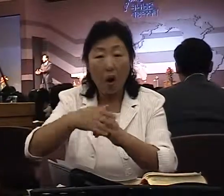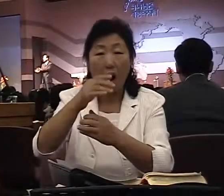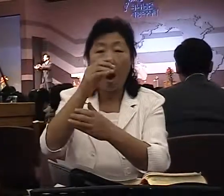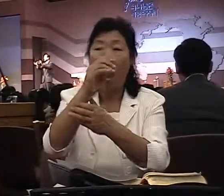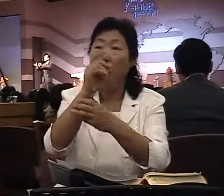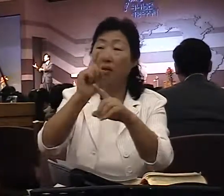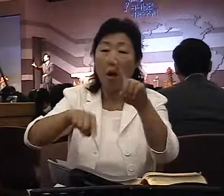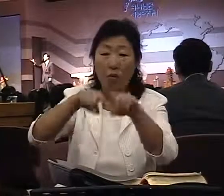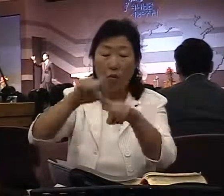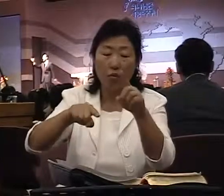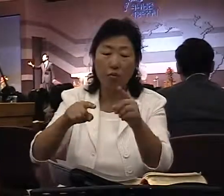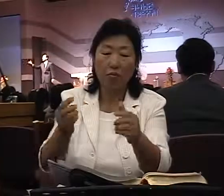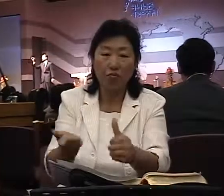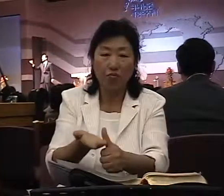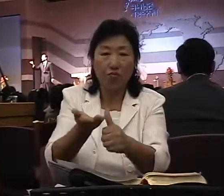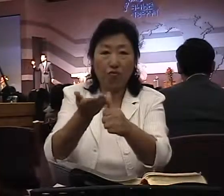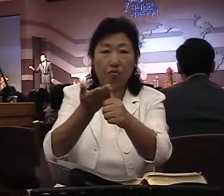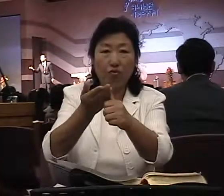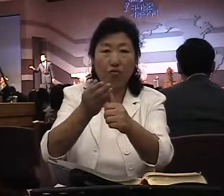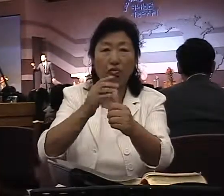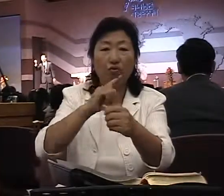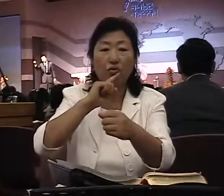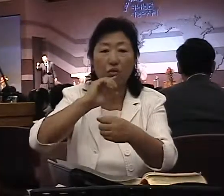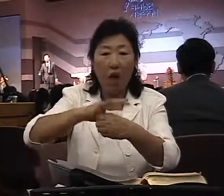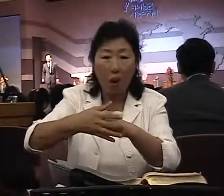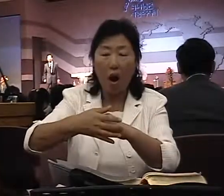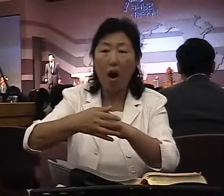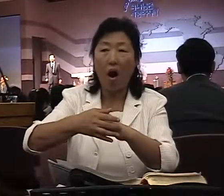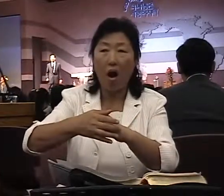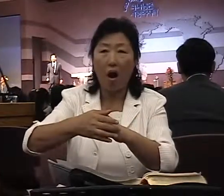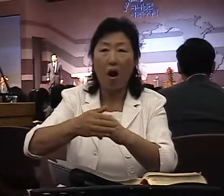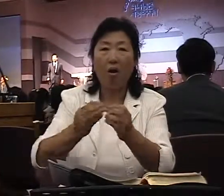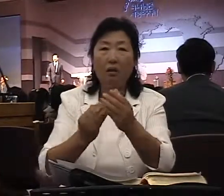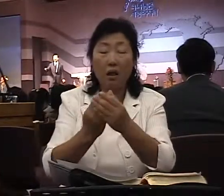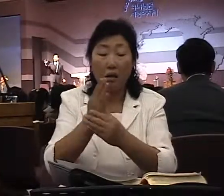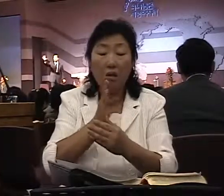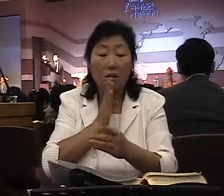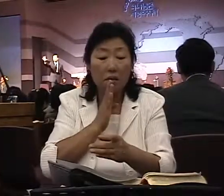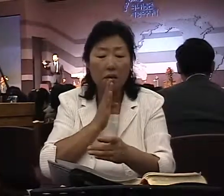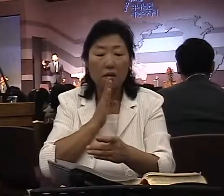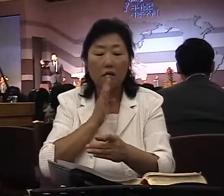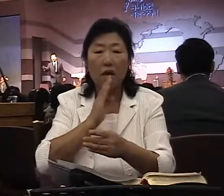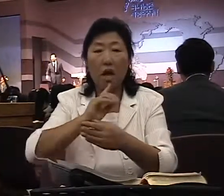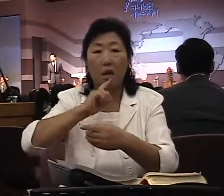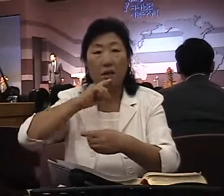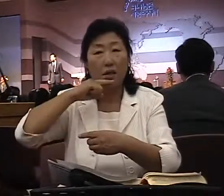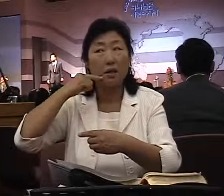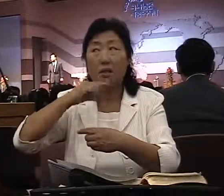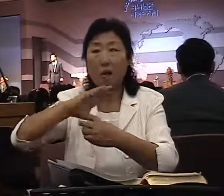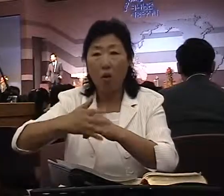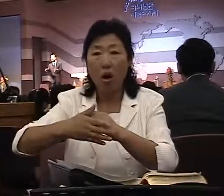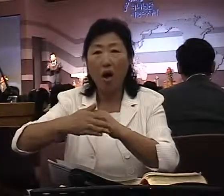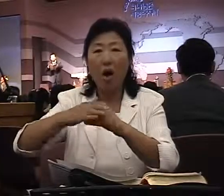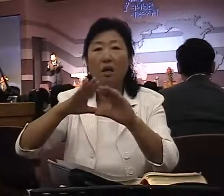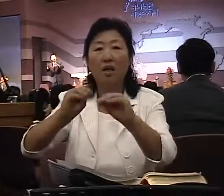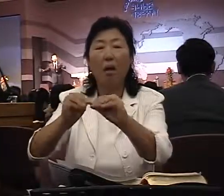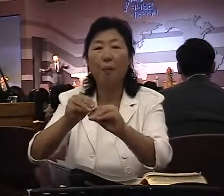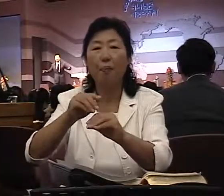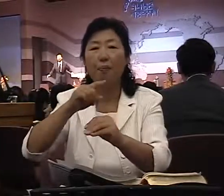사과나무가 자라면서 사과가 거기서 나는 것이 당연한 게 아니에요. 사과 스탑하고 배 나오게 할 수 있습니까? 금할 법이 없다는 거예요.